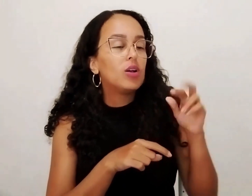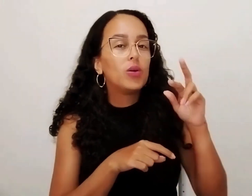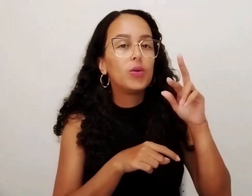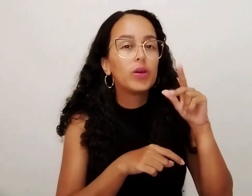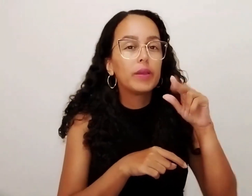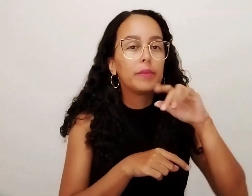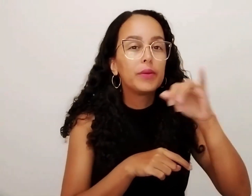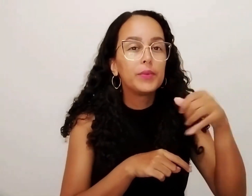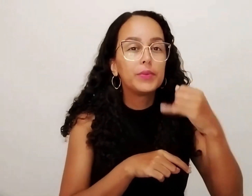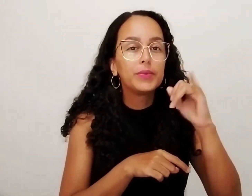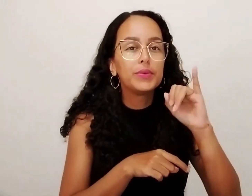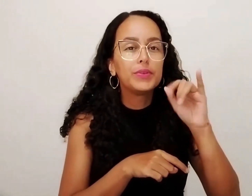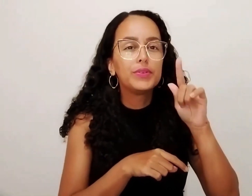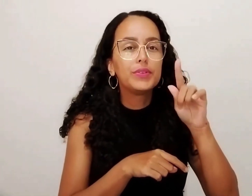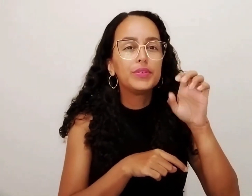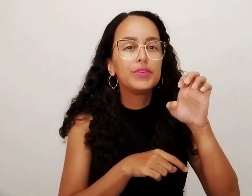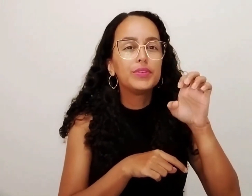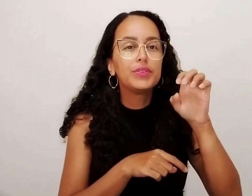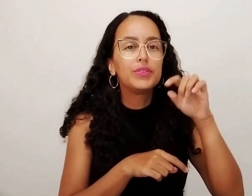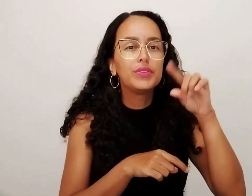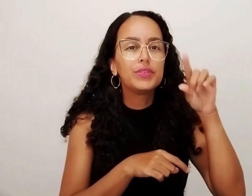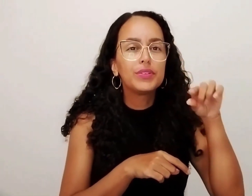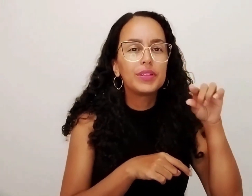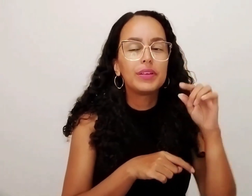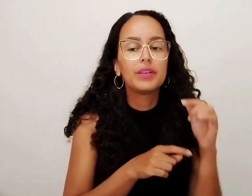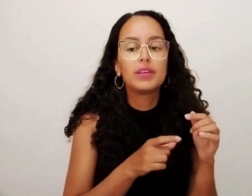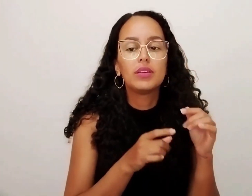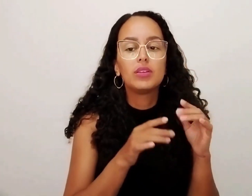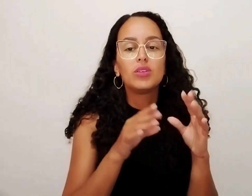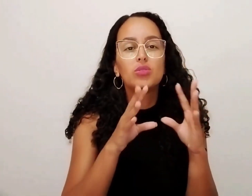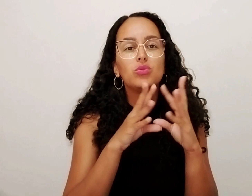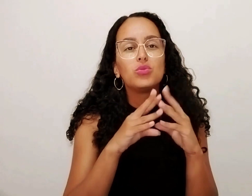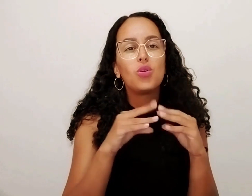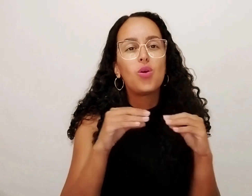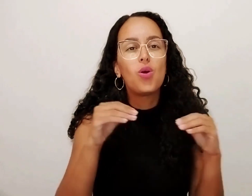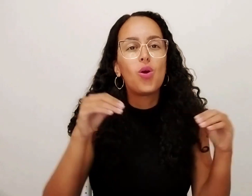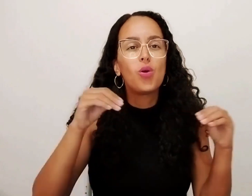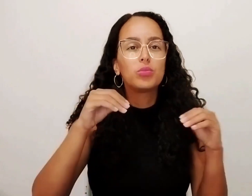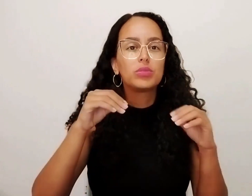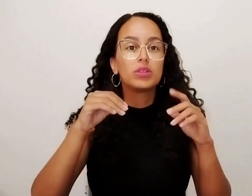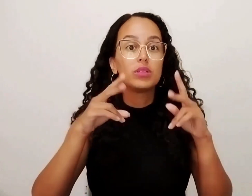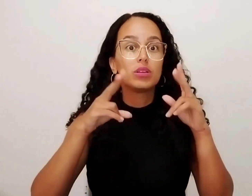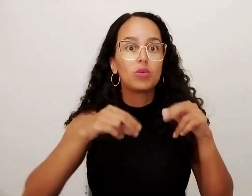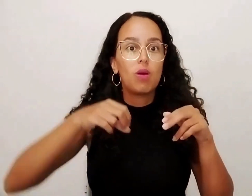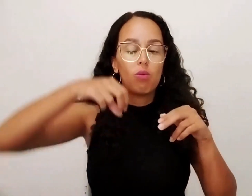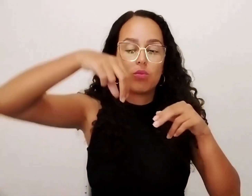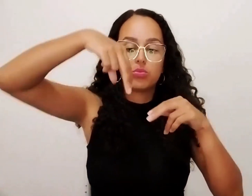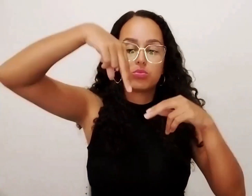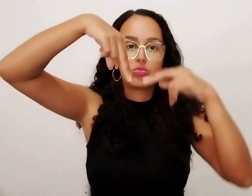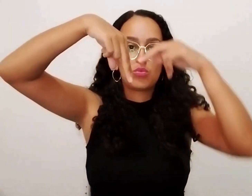sombra quer se vingar de Macunaíma. O impede de comer.